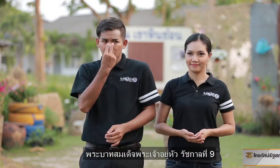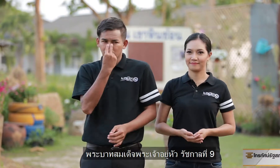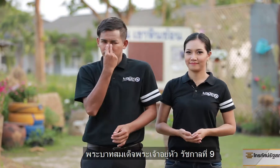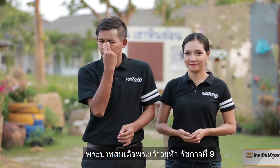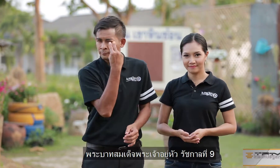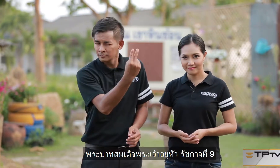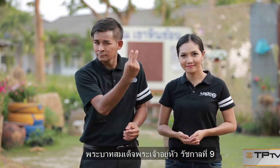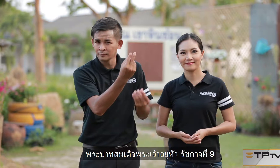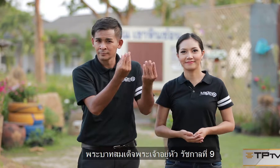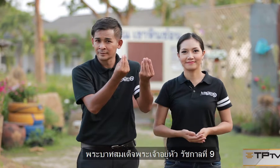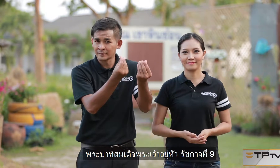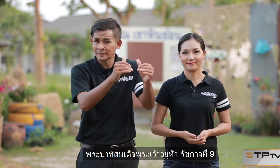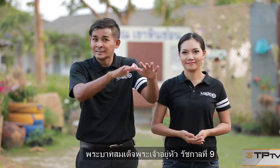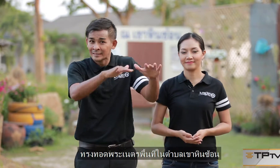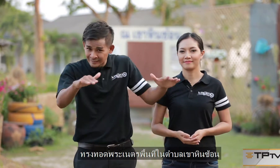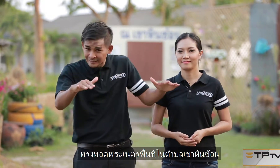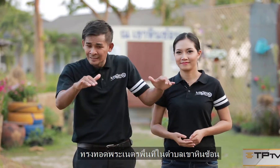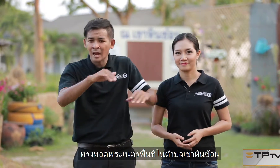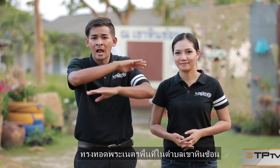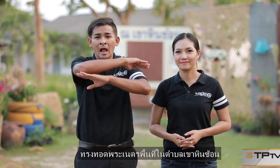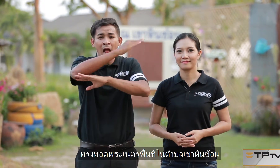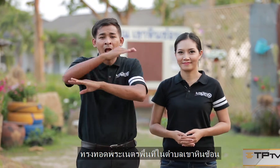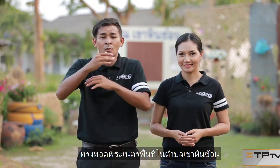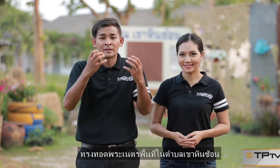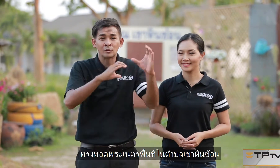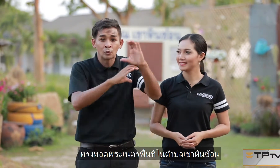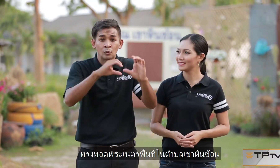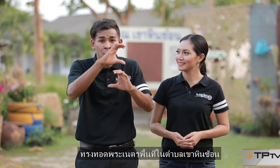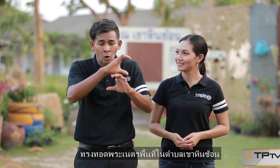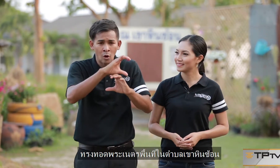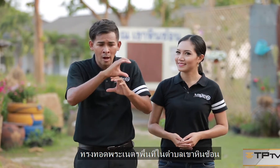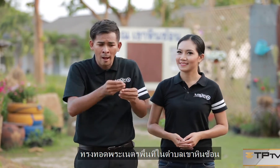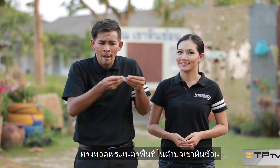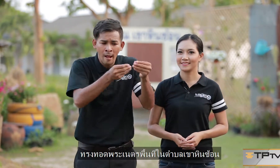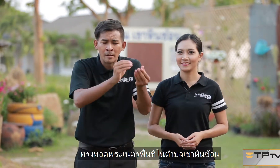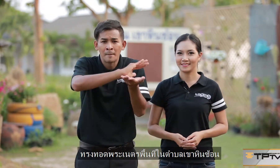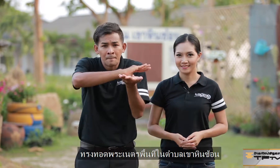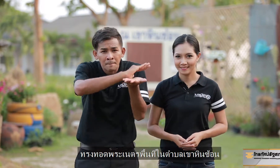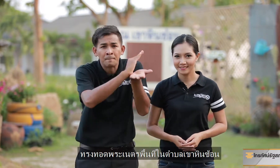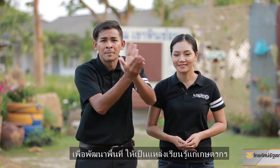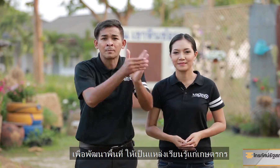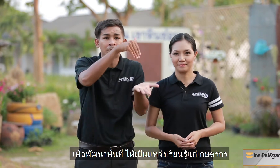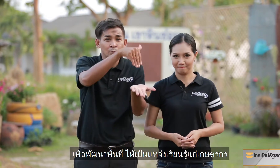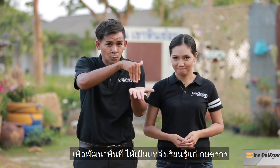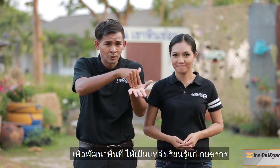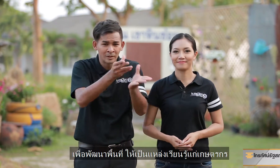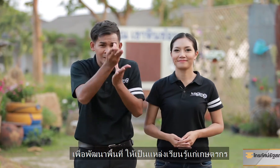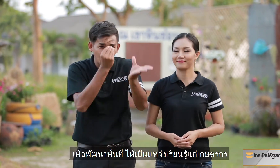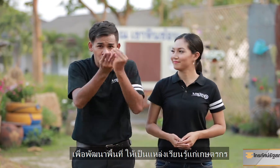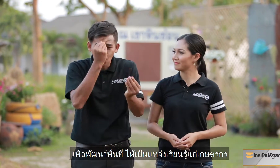รัชกาลที่9ทรงทอดพระเนตรพื้นที่ในตำบลเขาหินซ้อนเพื่อพัฒนาพื้นที่ให้เ